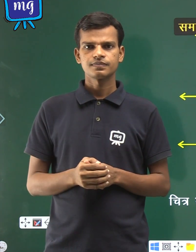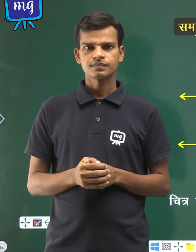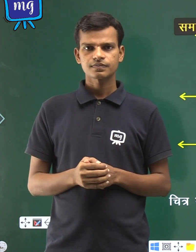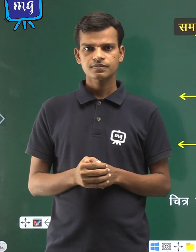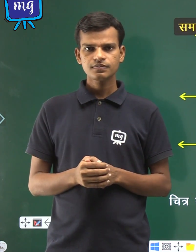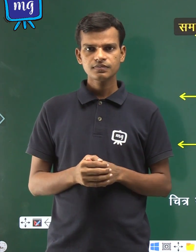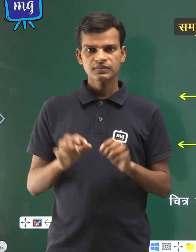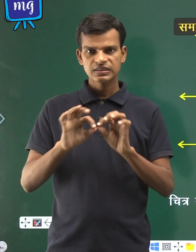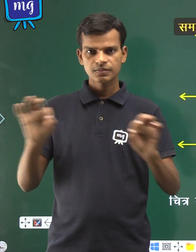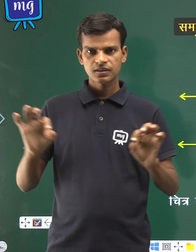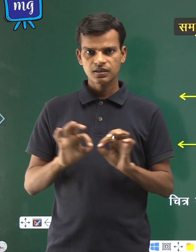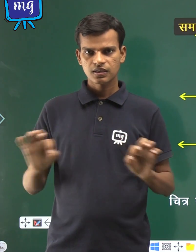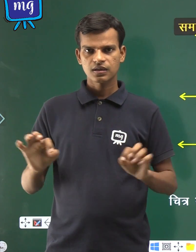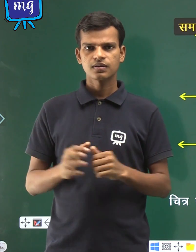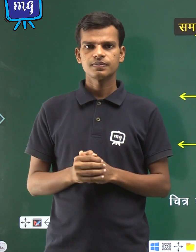समांतर रेखा